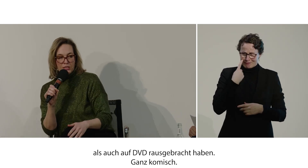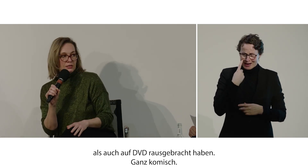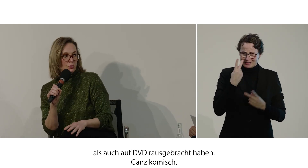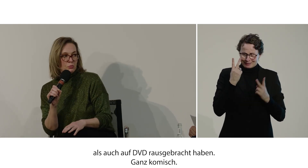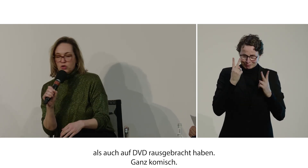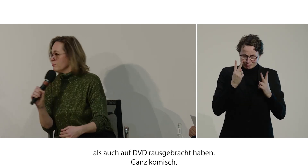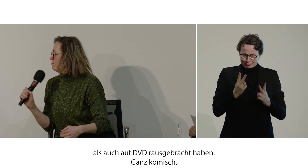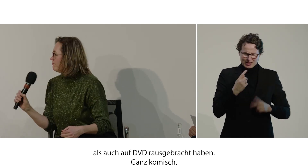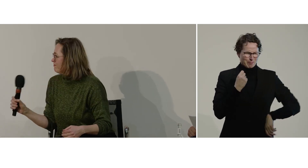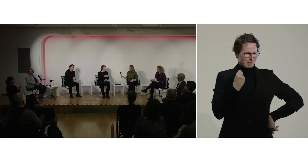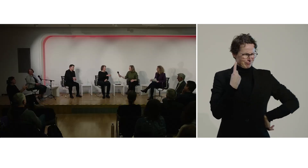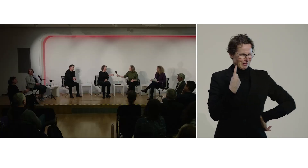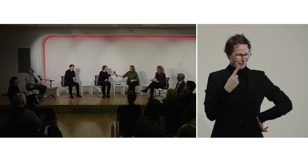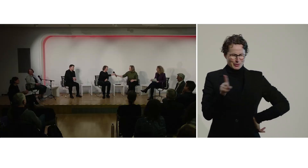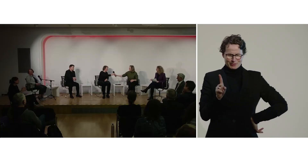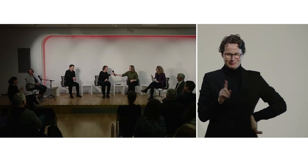Ganz komisch.